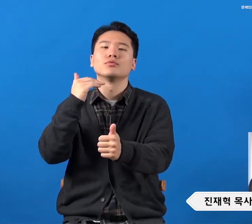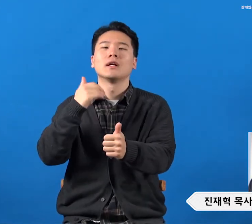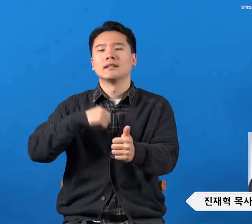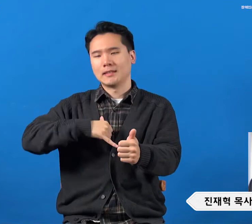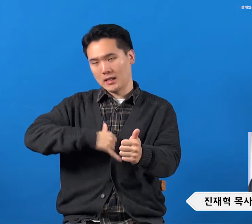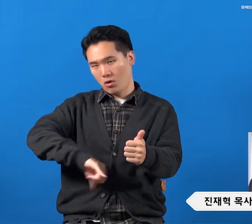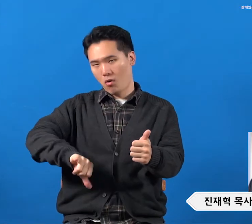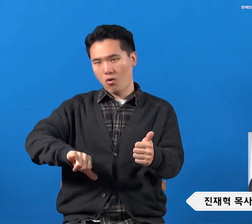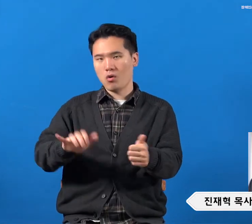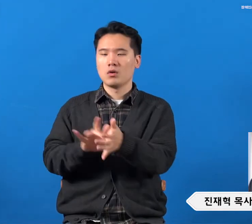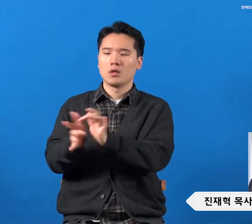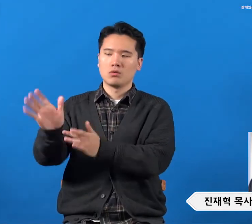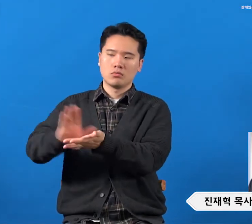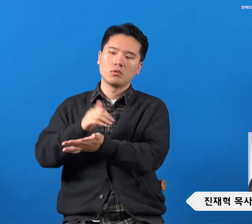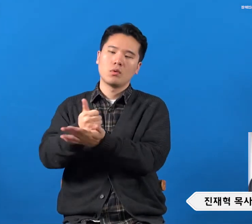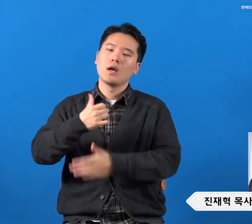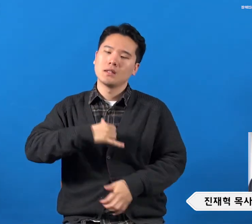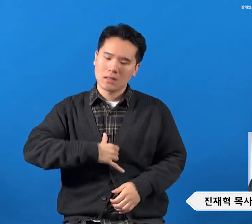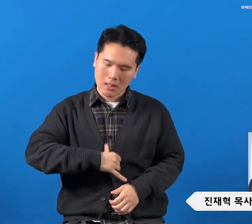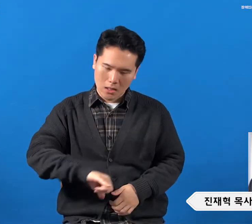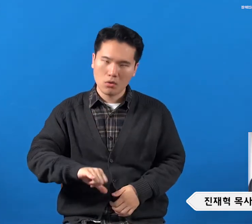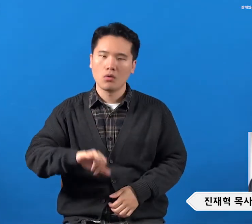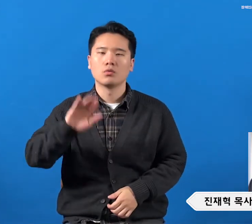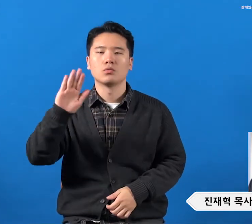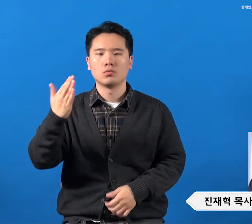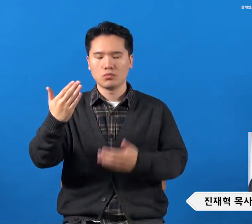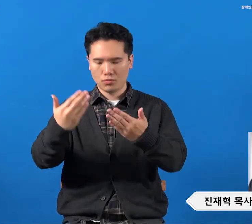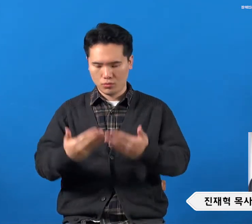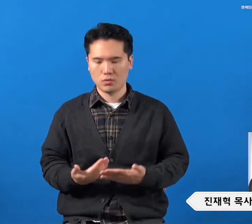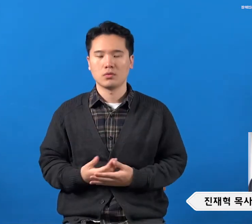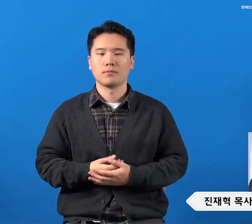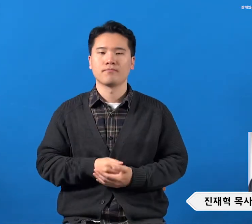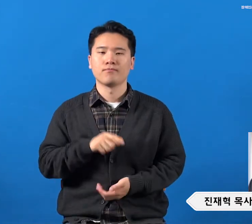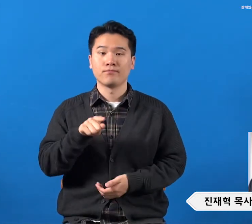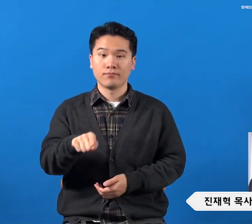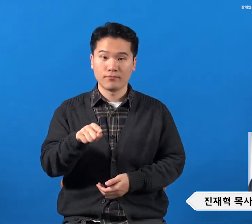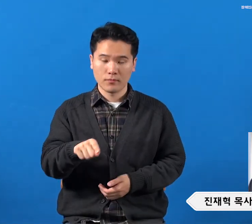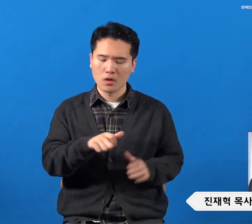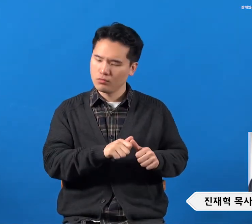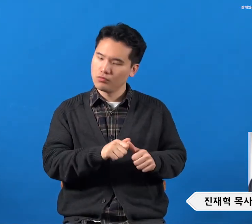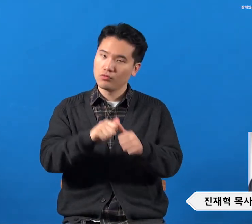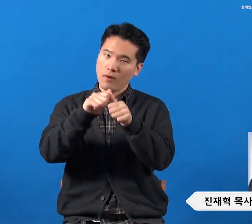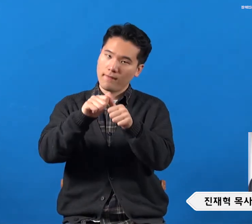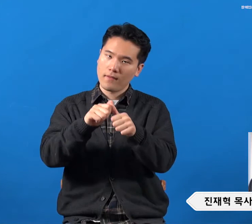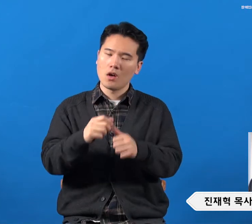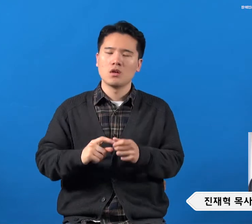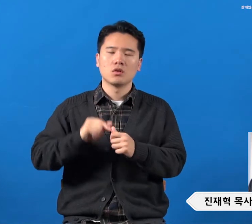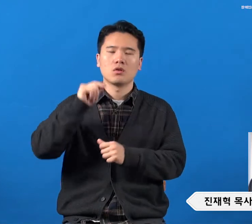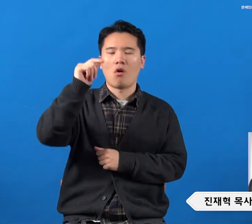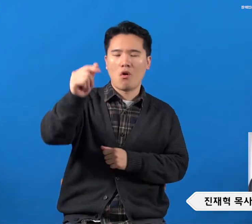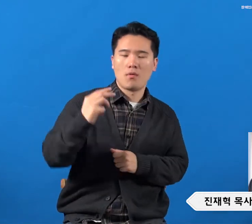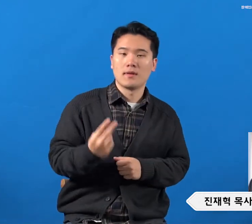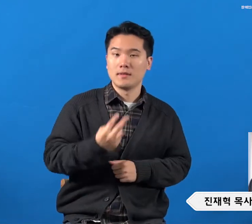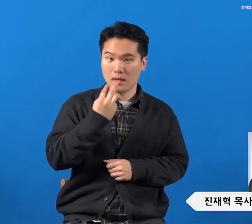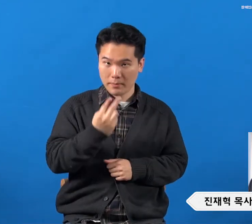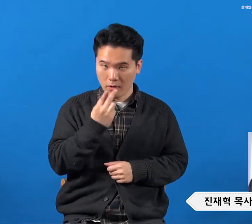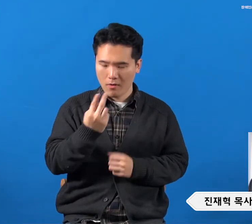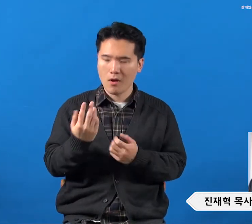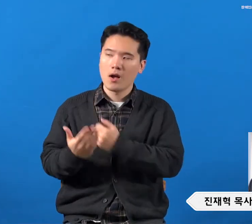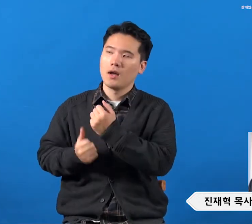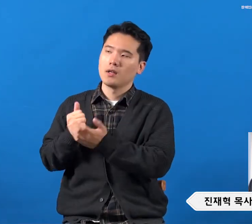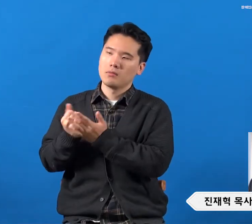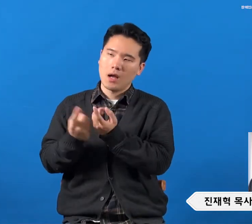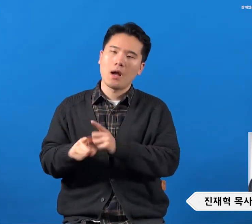이름을 주셨습니다. 거기에 생명이 있습니다. 거기에 구원이 있습니다. 거기에 영원한 생명이, 하나님의